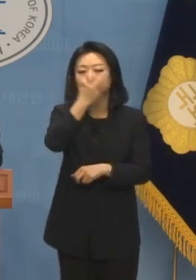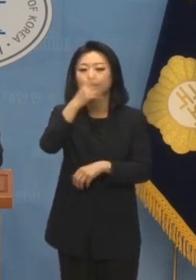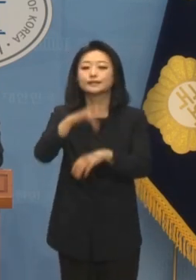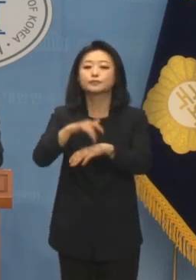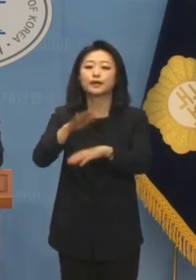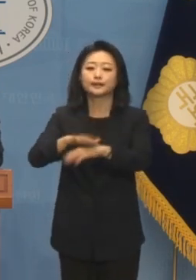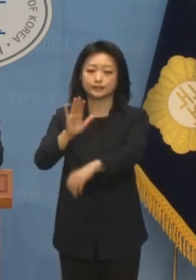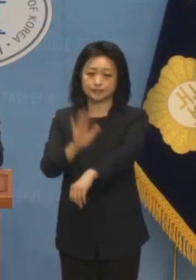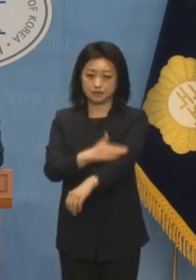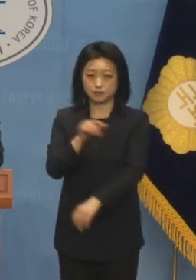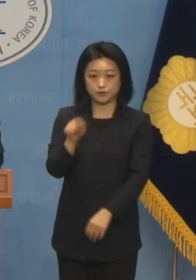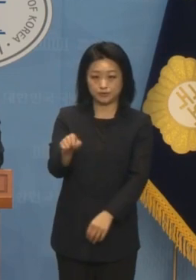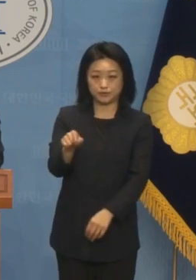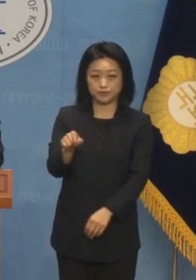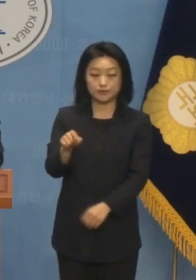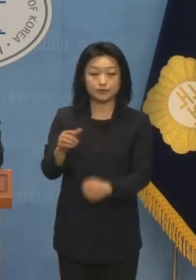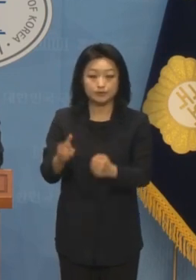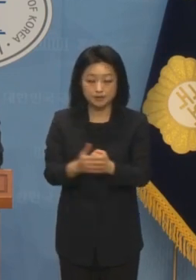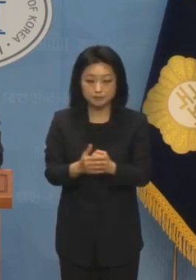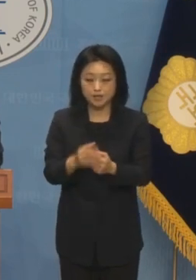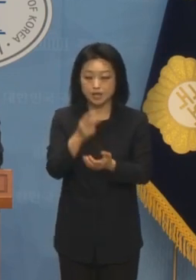관행입니다. 그래서